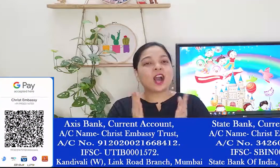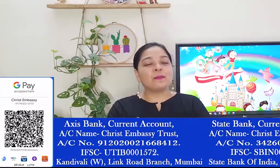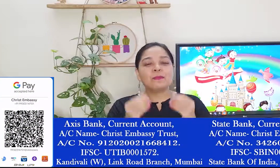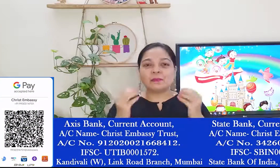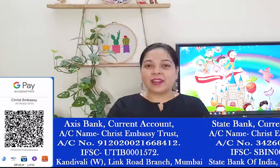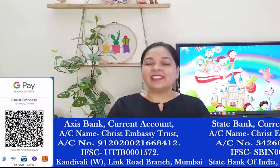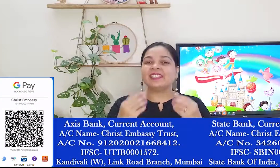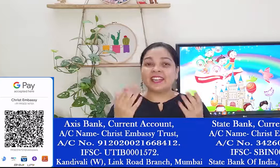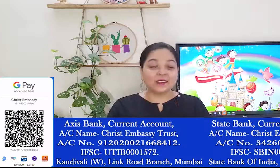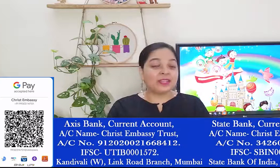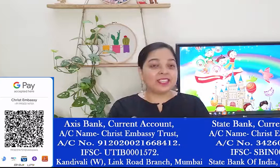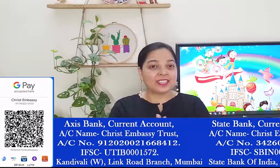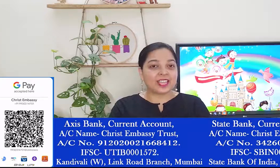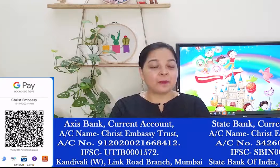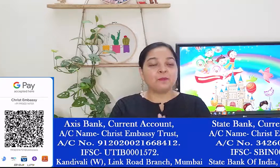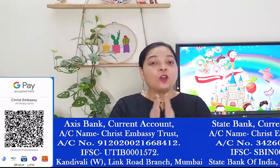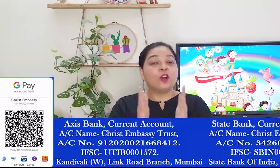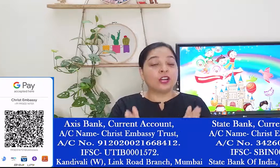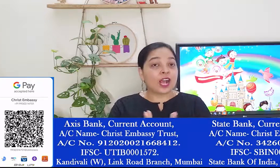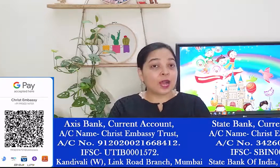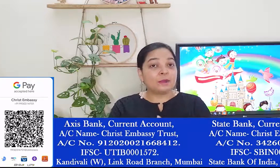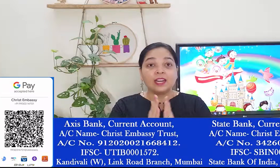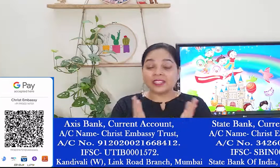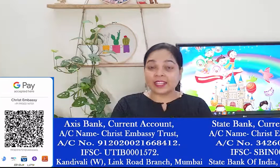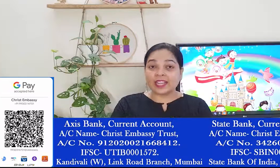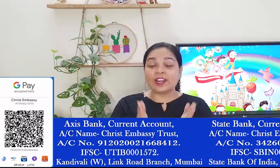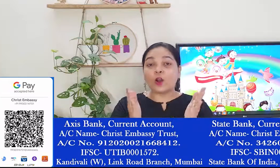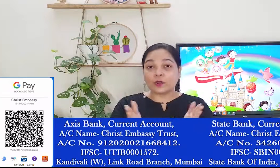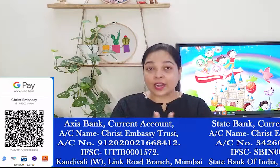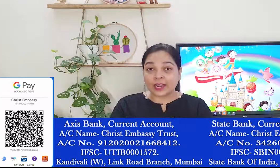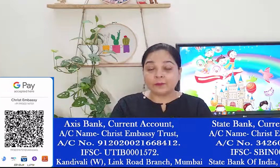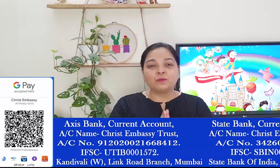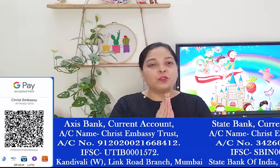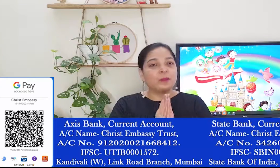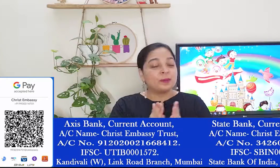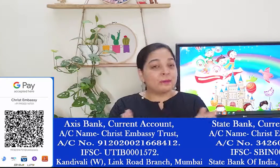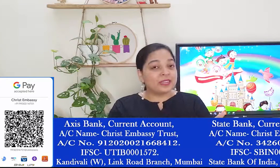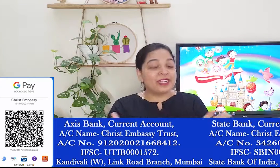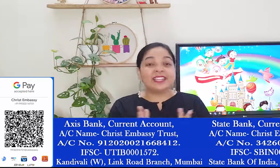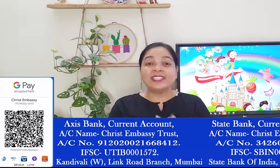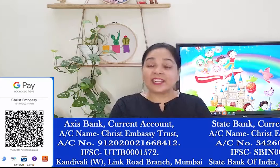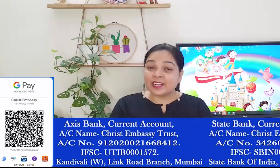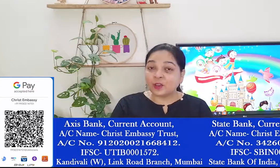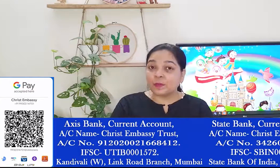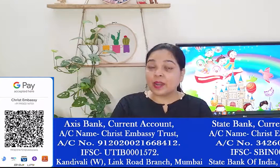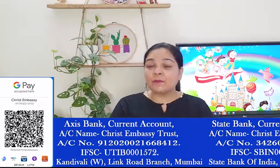সেন্টারে দিতে পারো, এটা খুবই। আর যদি ঘরে দেখো, অনলাইন দেখো, তো আমাদের ডিটেল স্ক্রিনের ওপরে তোমরা মা বাবার